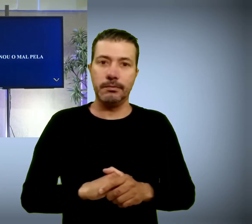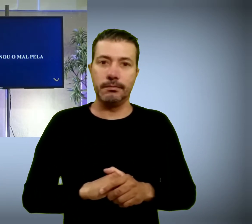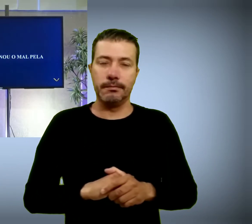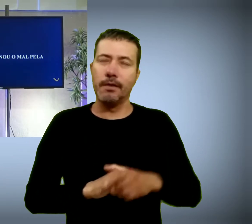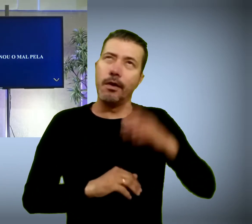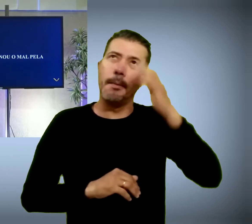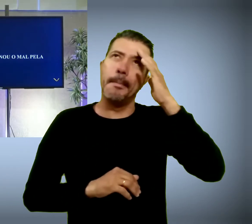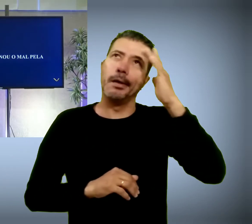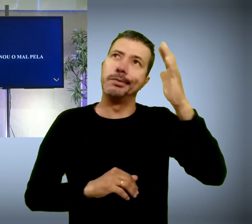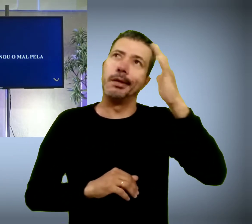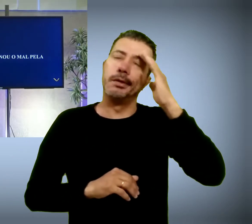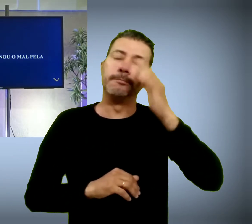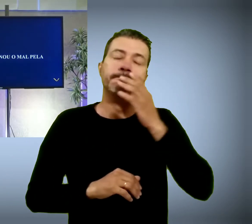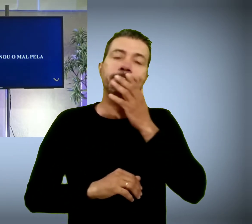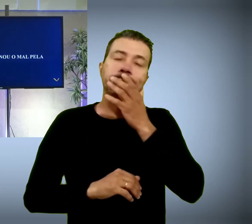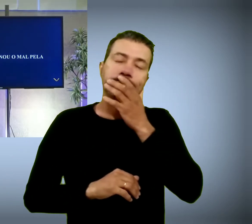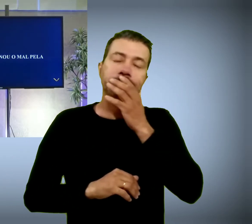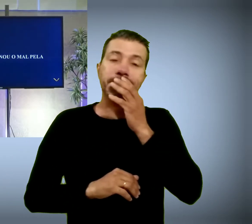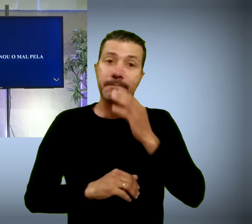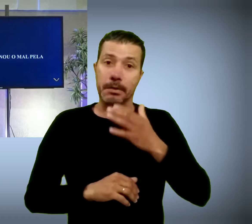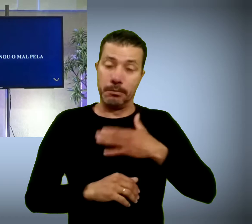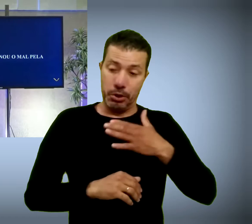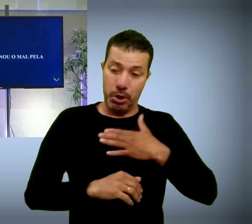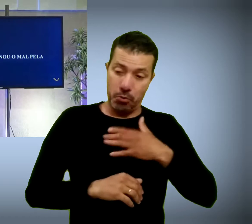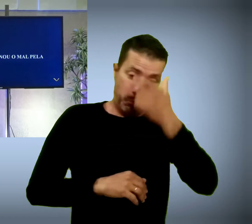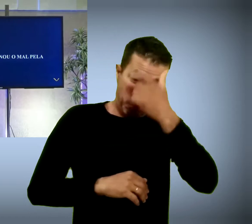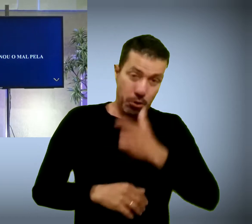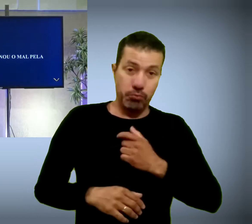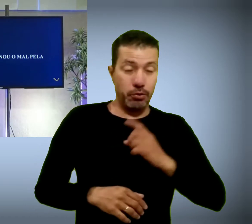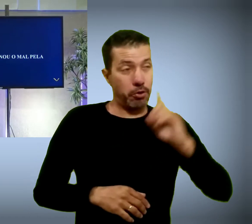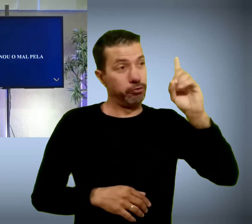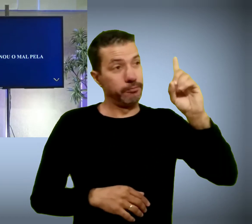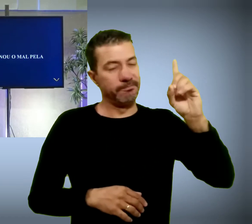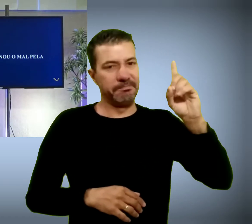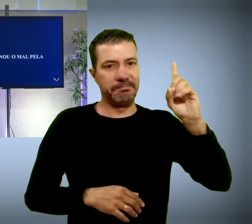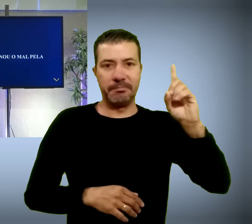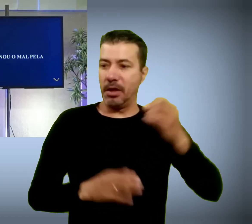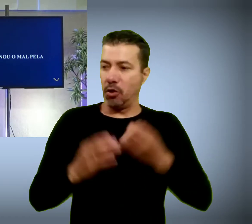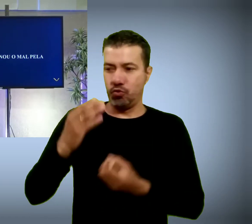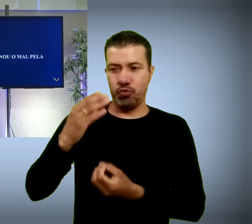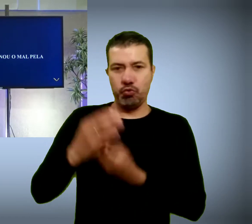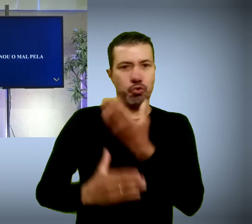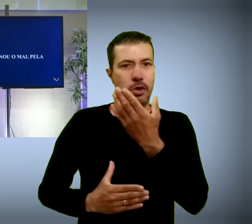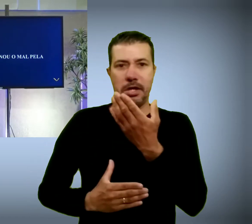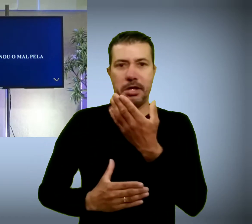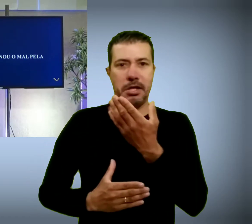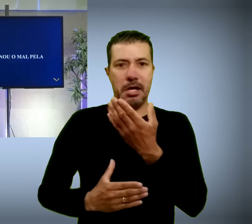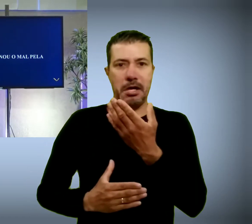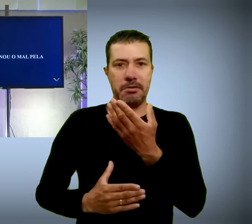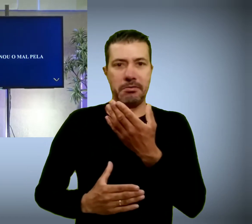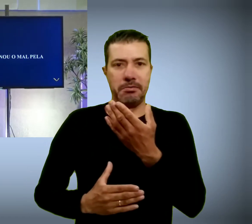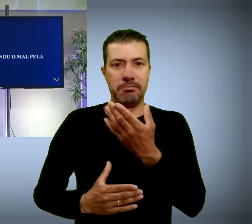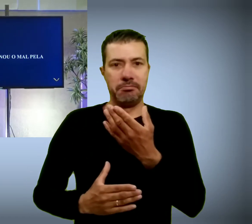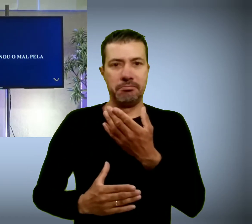exercício de imaginação, dizendo assim: bom, se eu fosse Deus, eu não criaria o Lúcifer.